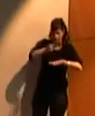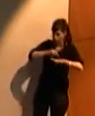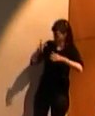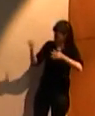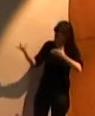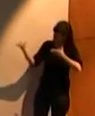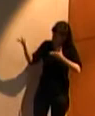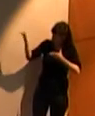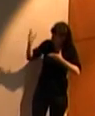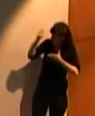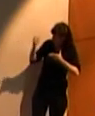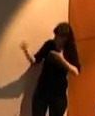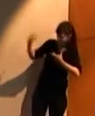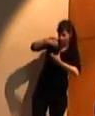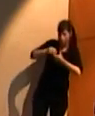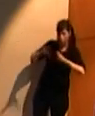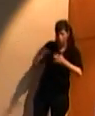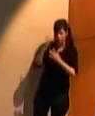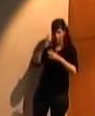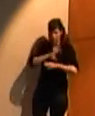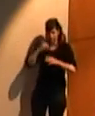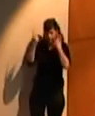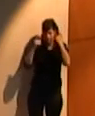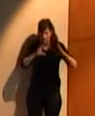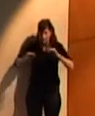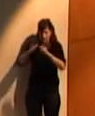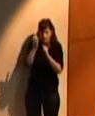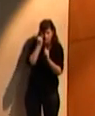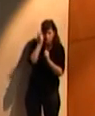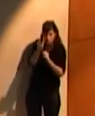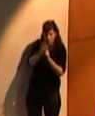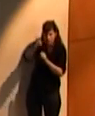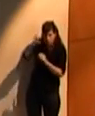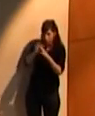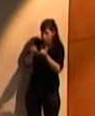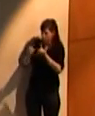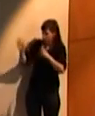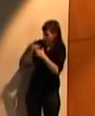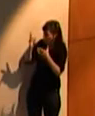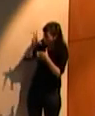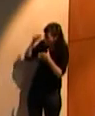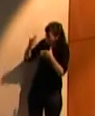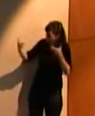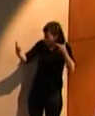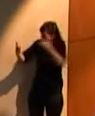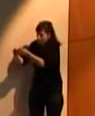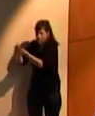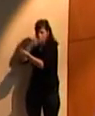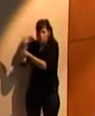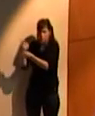espaces plus sensoriels et que le cadre de vie soit mieux adapté à l'humain. Voilà, d'une façon générale.